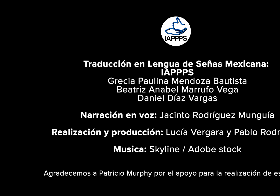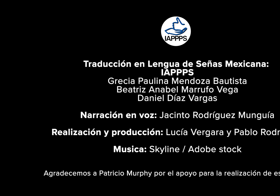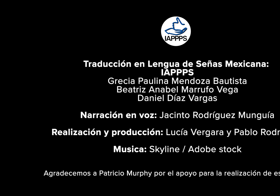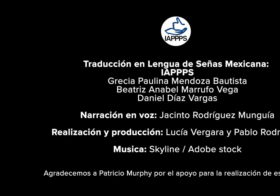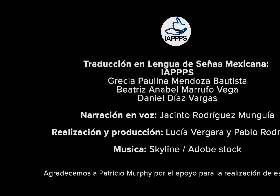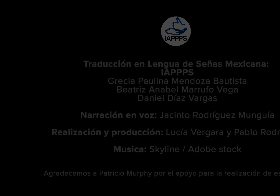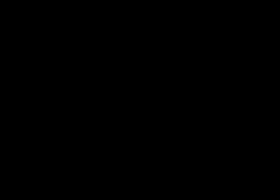¡Gracias